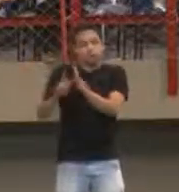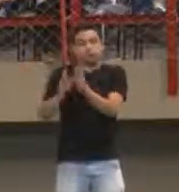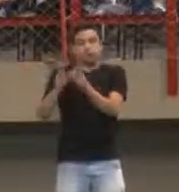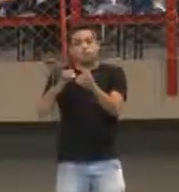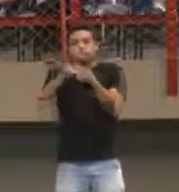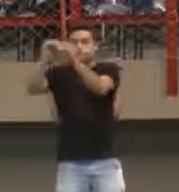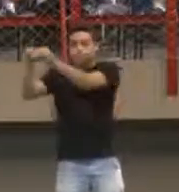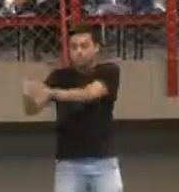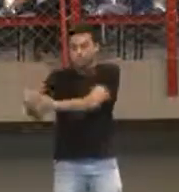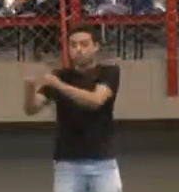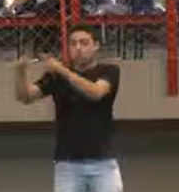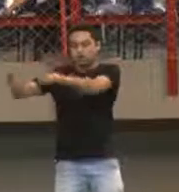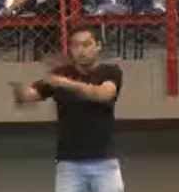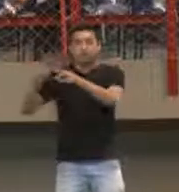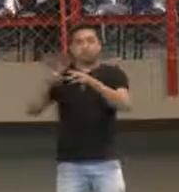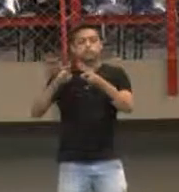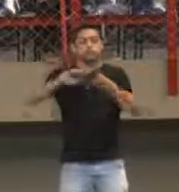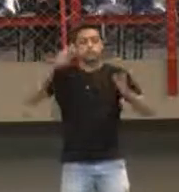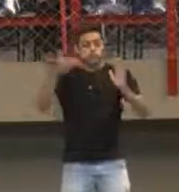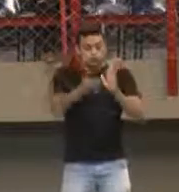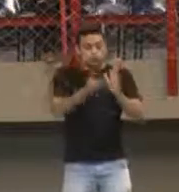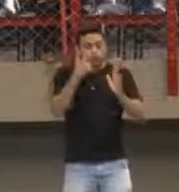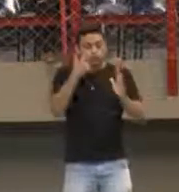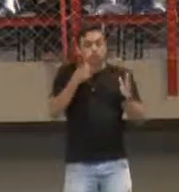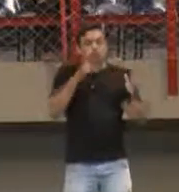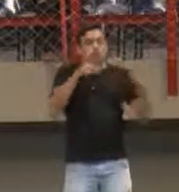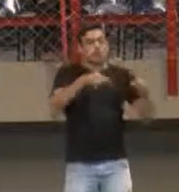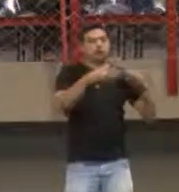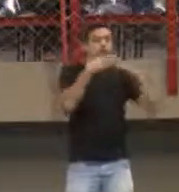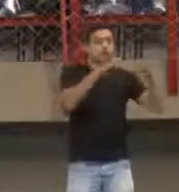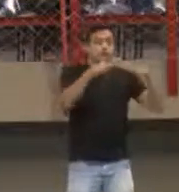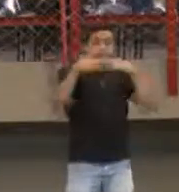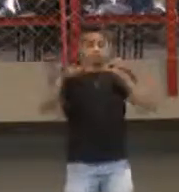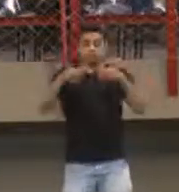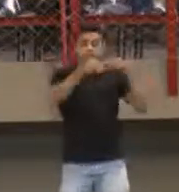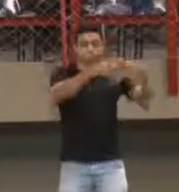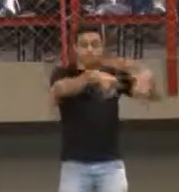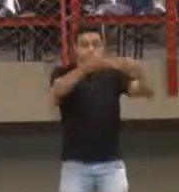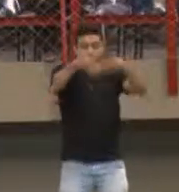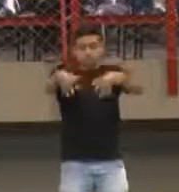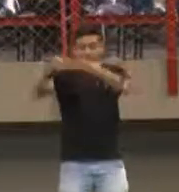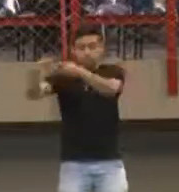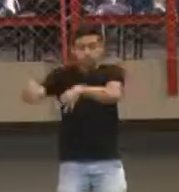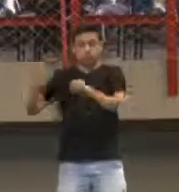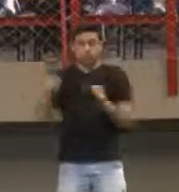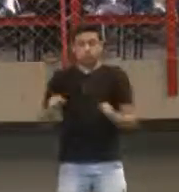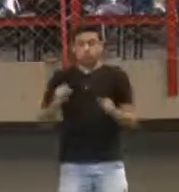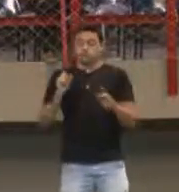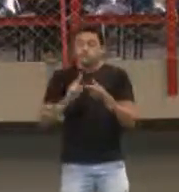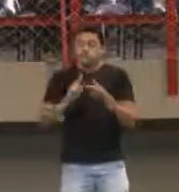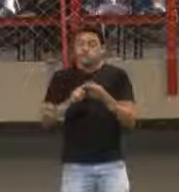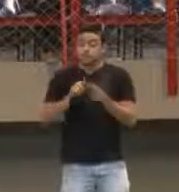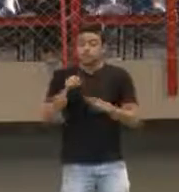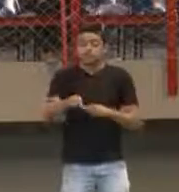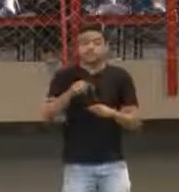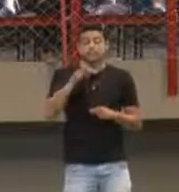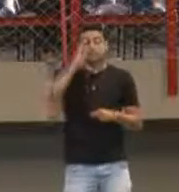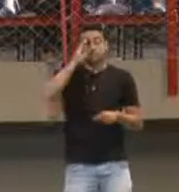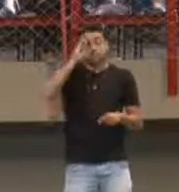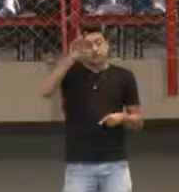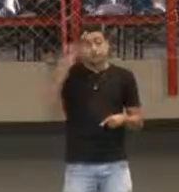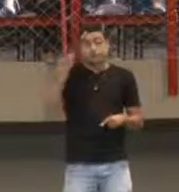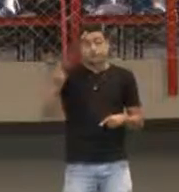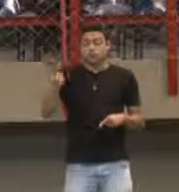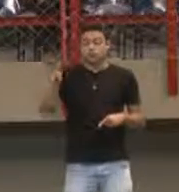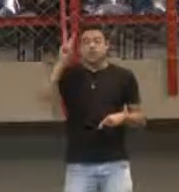sair daquele local. Então, tudo isso são impactos que podem vir a acontecer. Mas o mais importante é